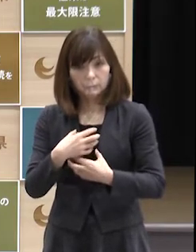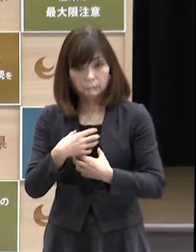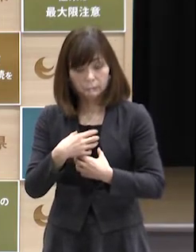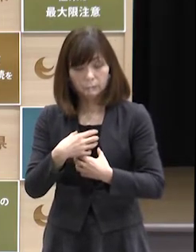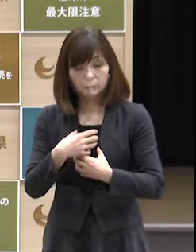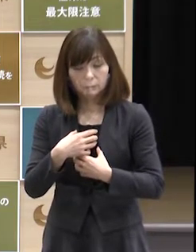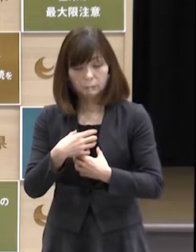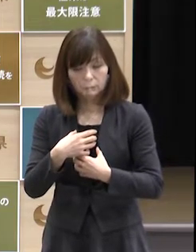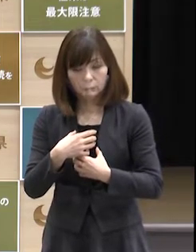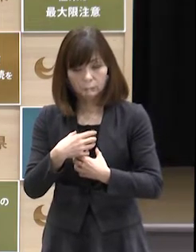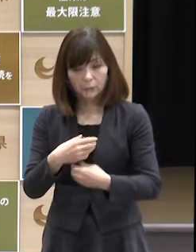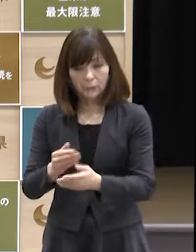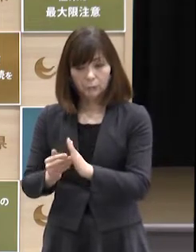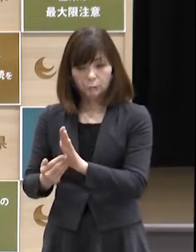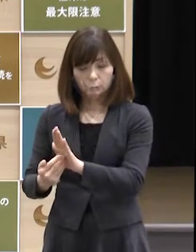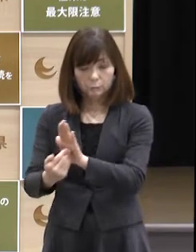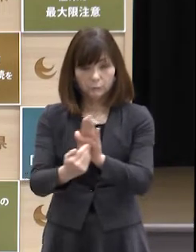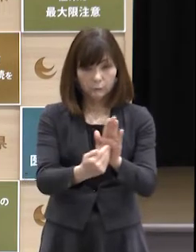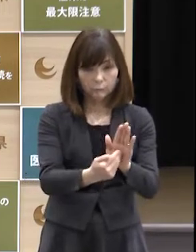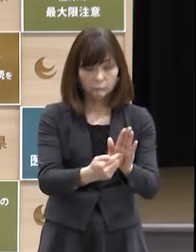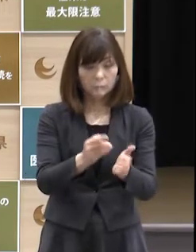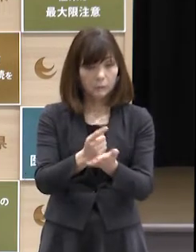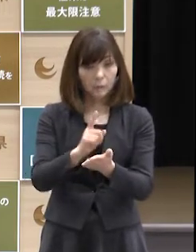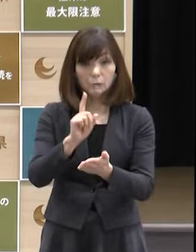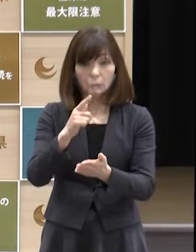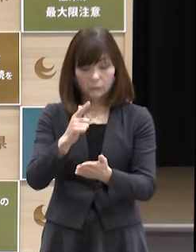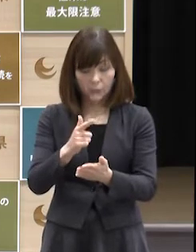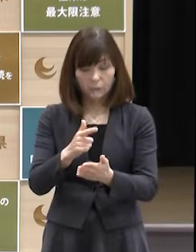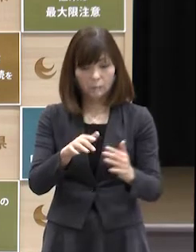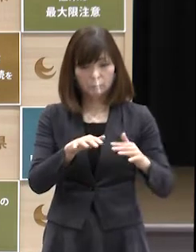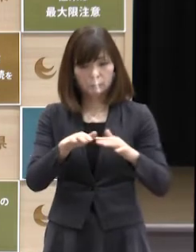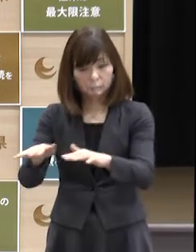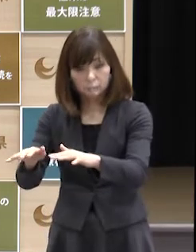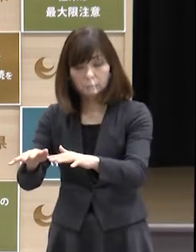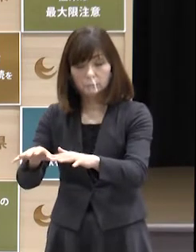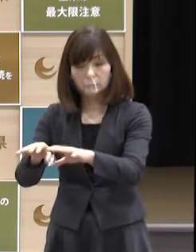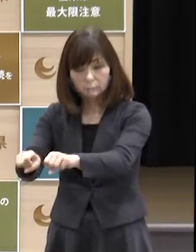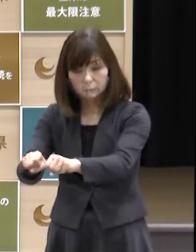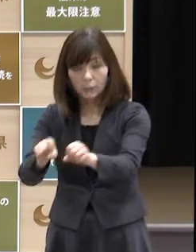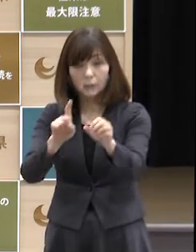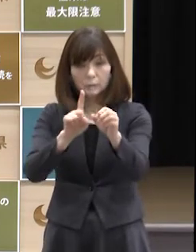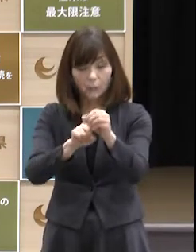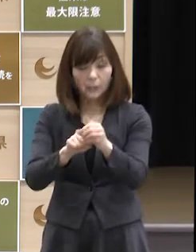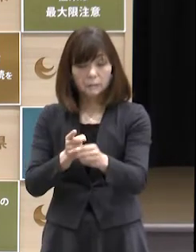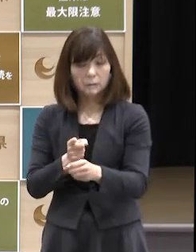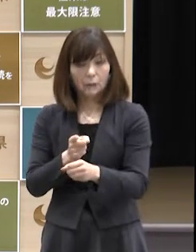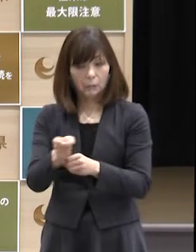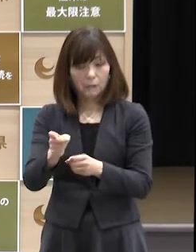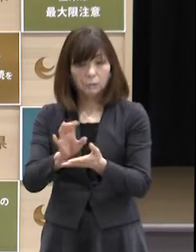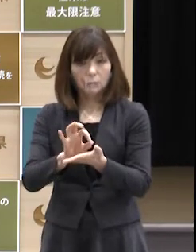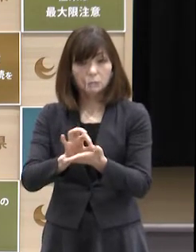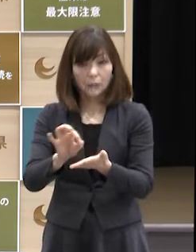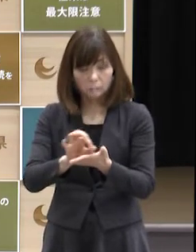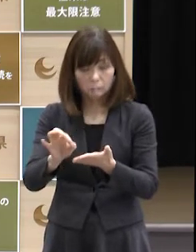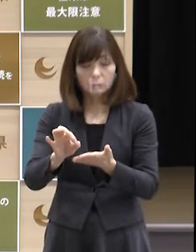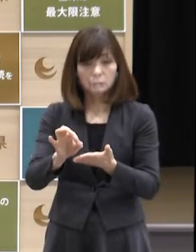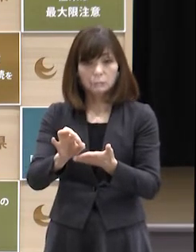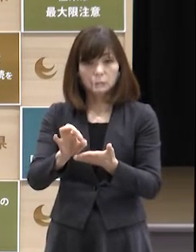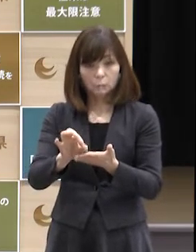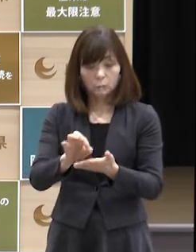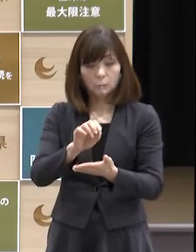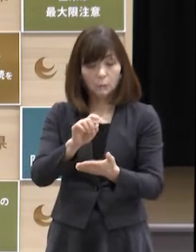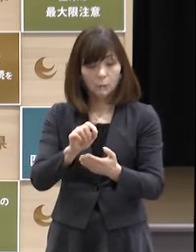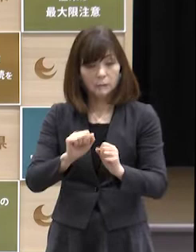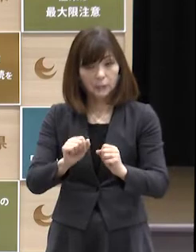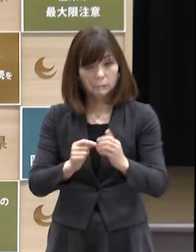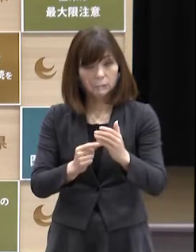て本当に使われるかもしれないっていう、そういう恐れがやはりあるということを如実に表しているという